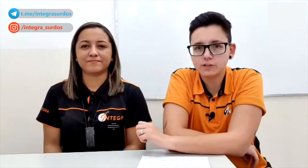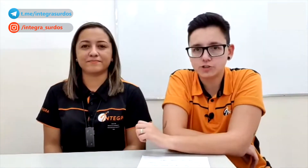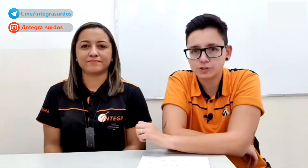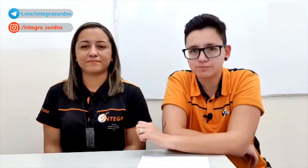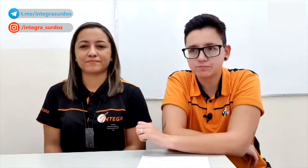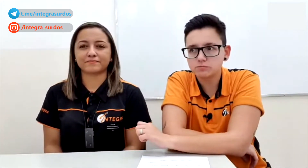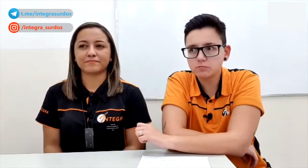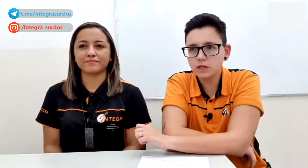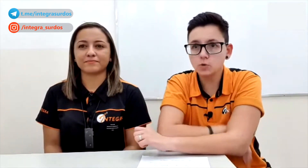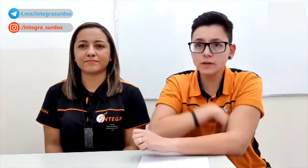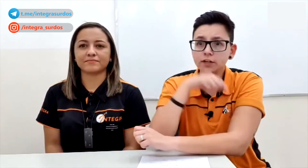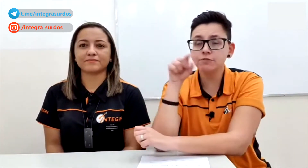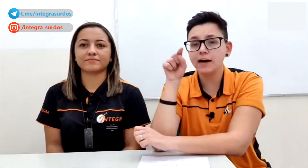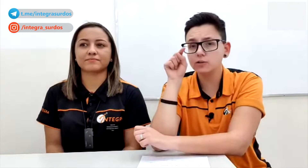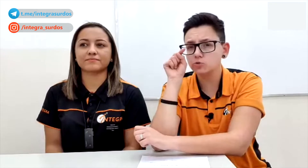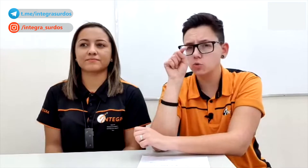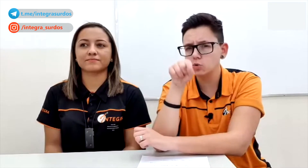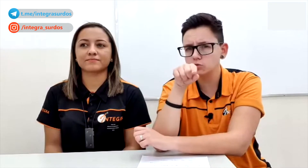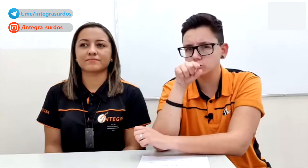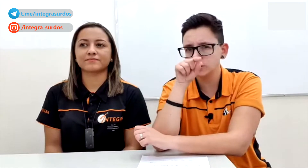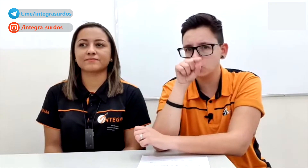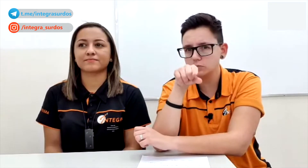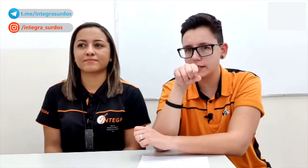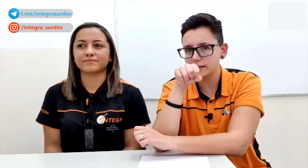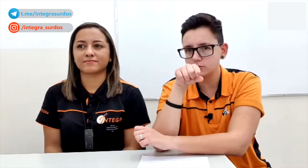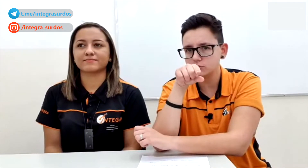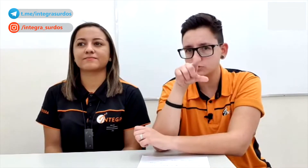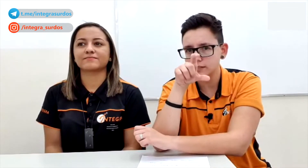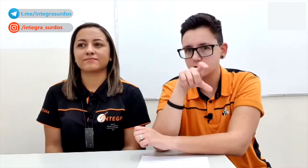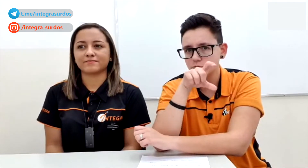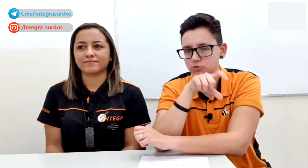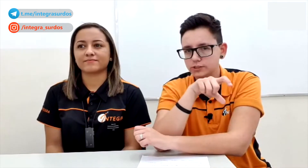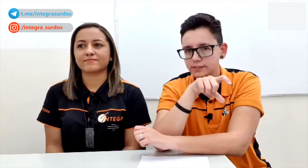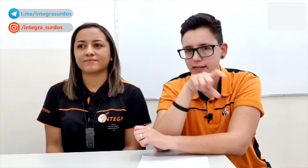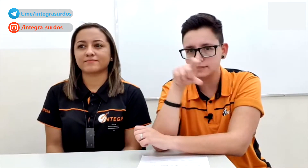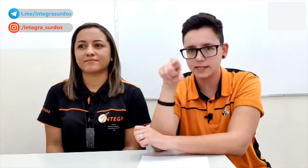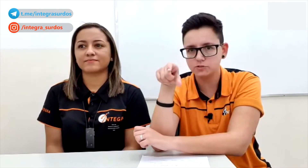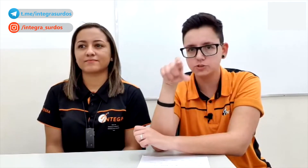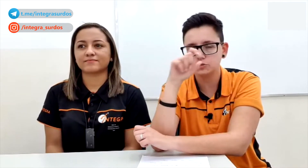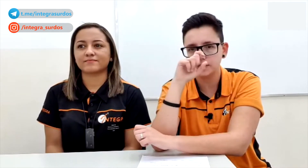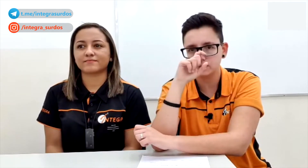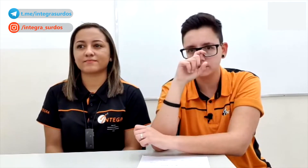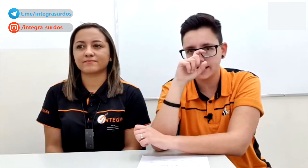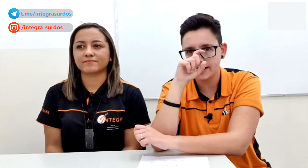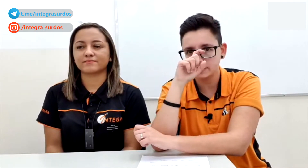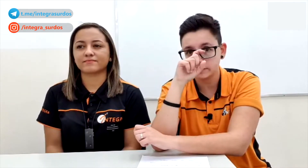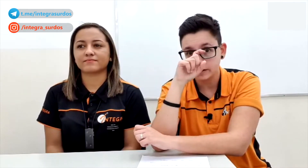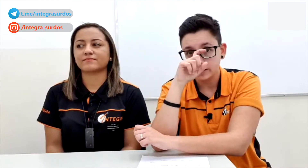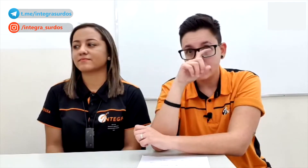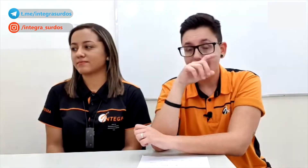seguinte. Quando eu falo do uso de contextos, né, do uso de sinais dentro de contextos reais, é